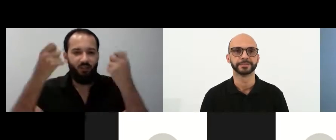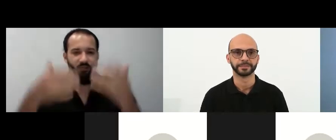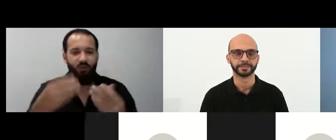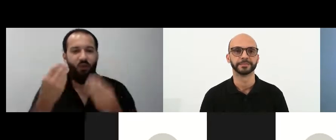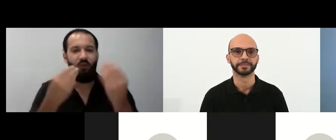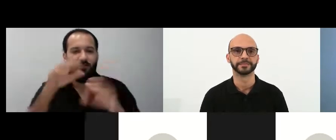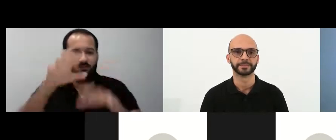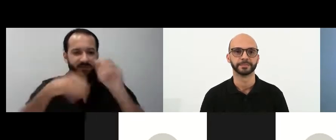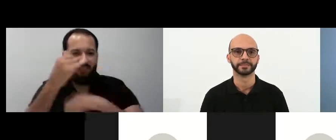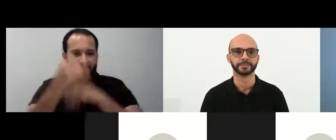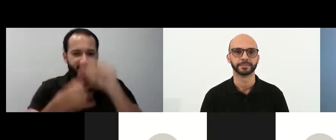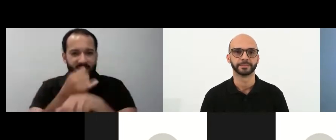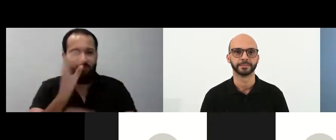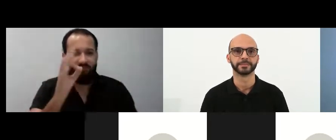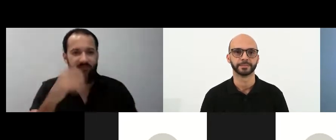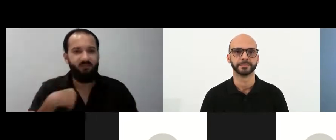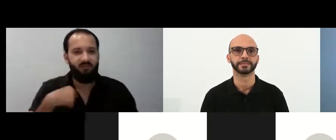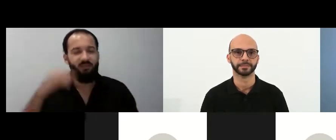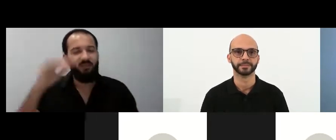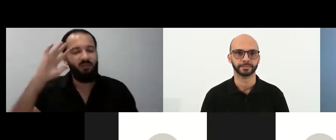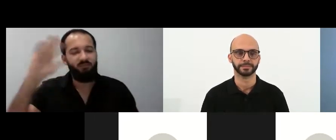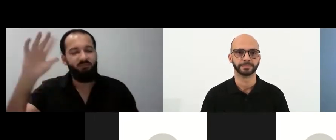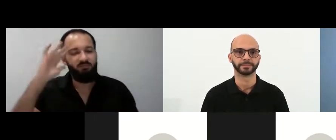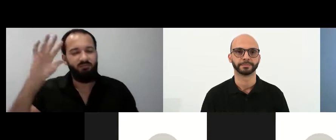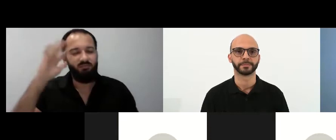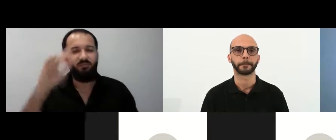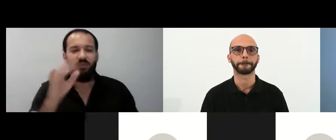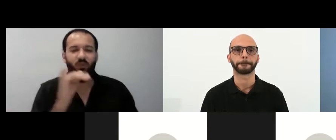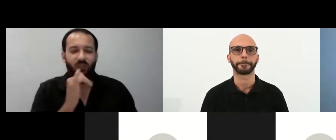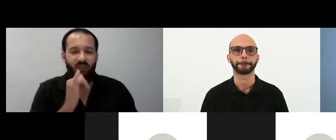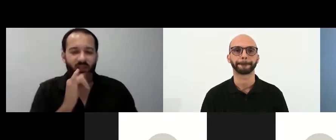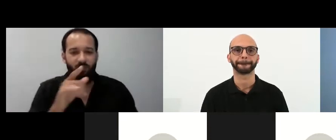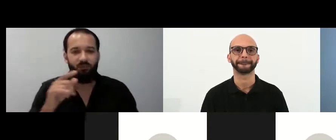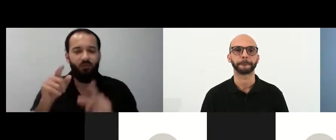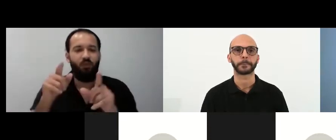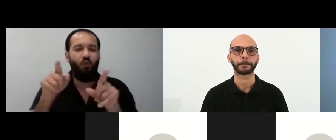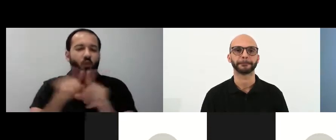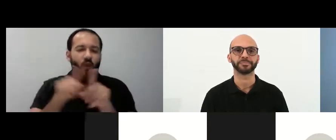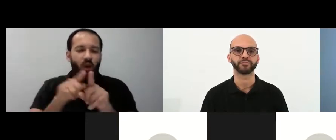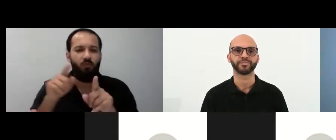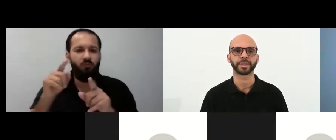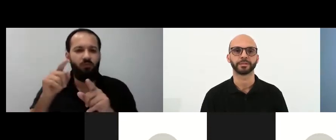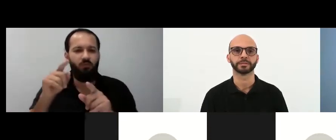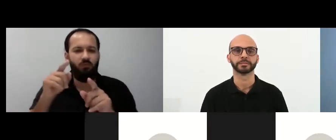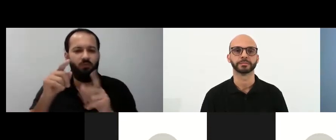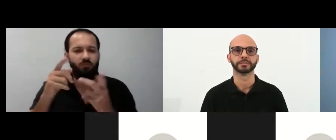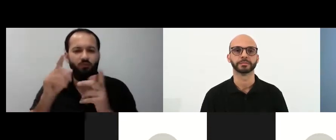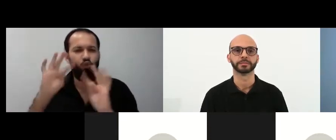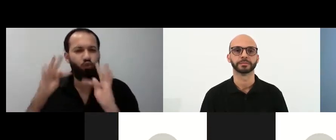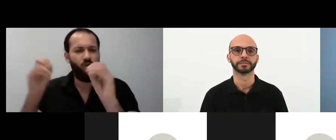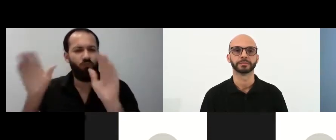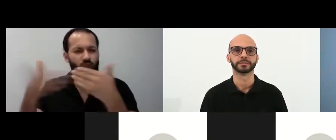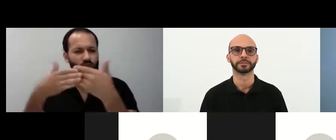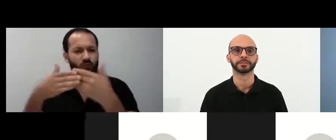Então, sobre isso, né, que o Marcelo mesmo falou sobre a internet, eu estava aqui imaginando pensando a